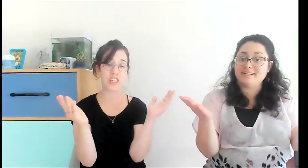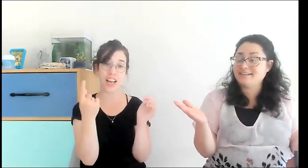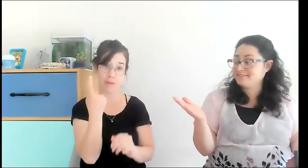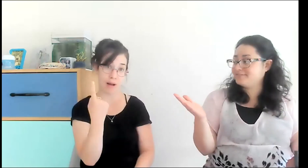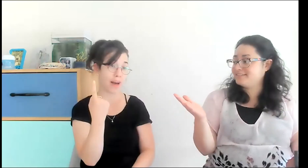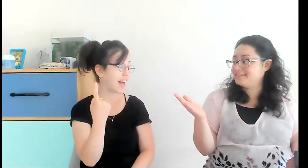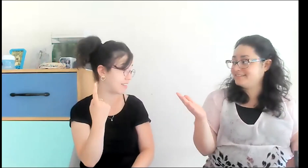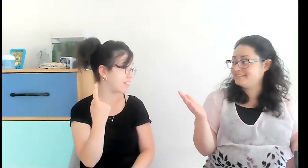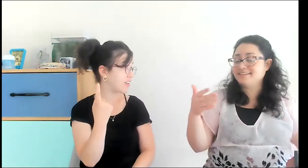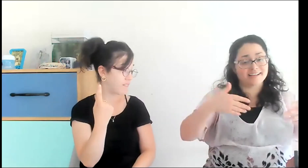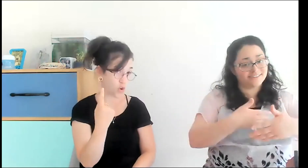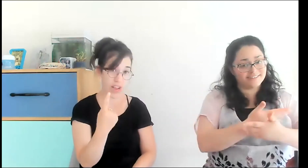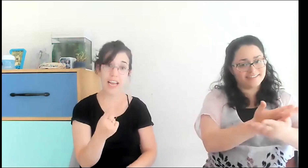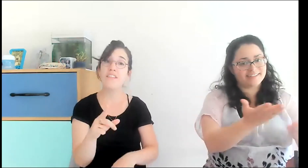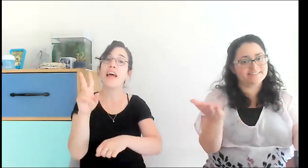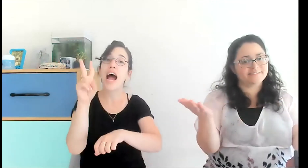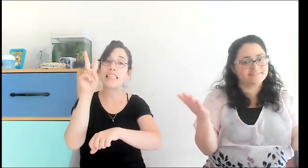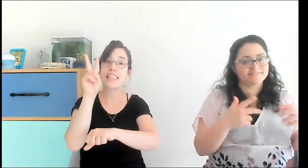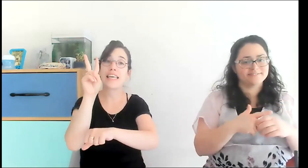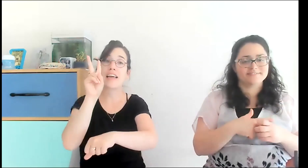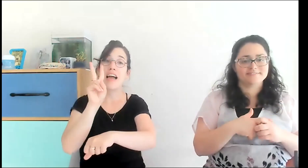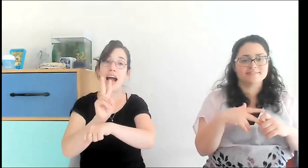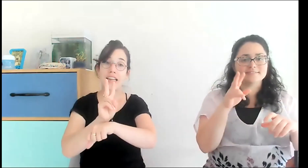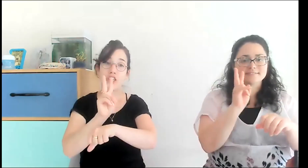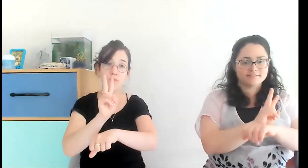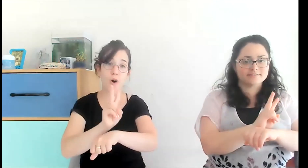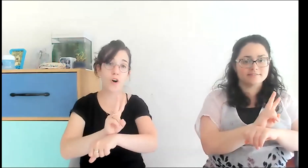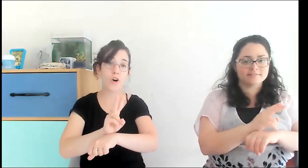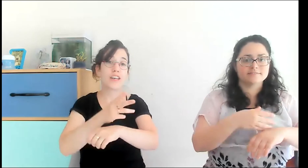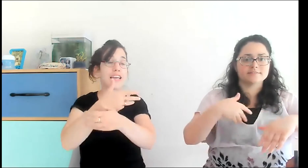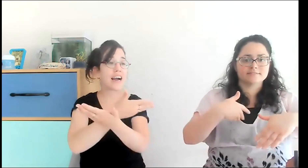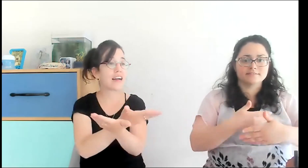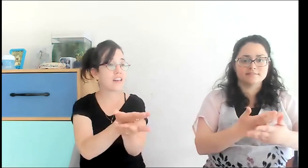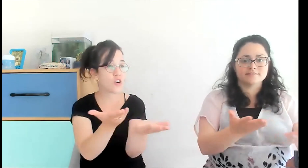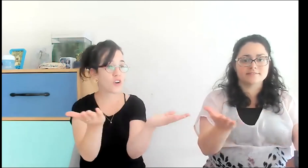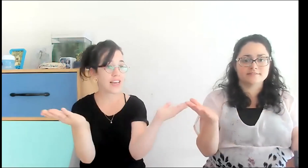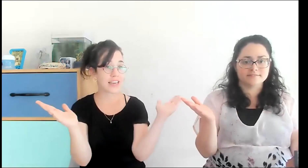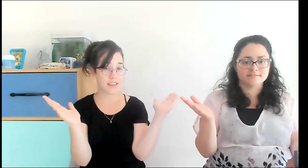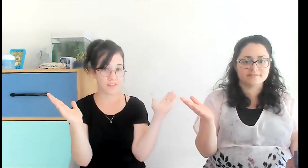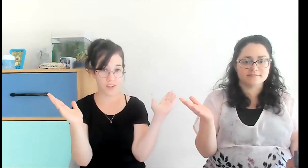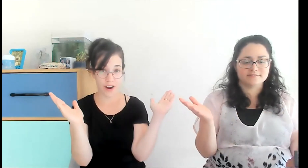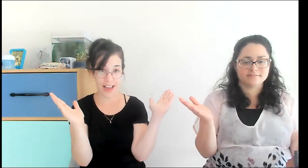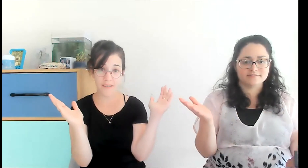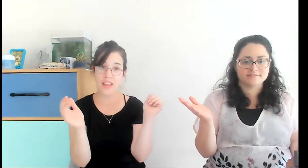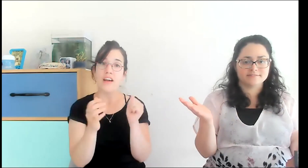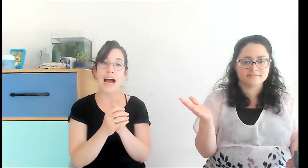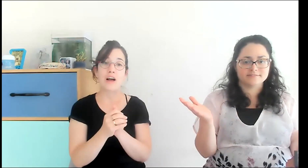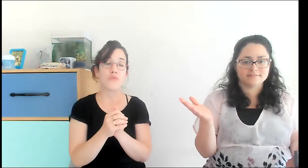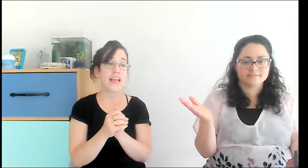רק פעם אחת. אוקיי? אז נעשה, אנה שמור לי על כל אלה. אוקיי? על אהובי